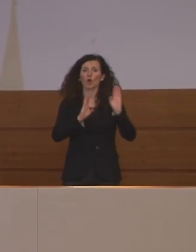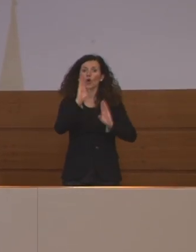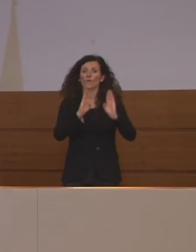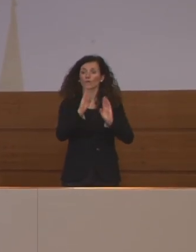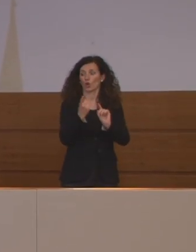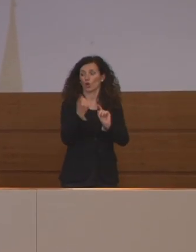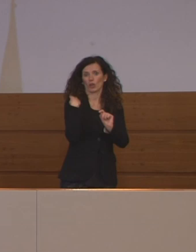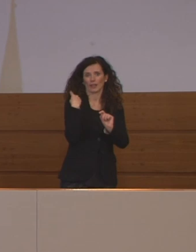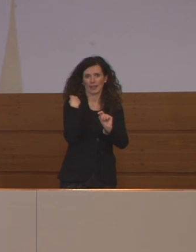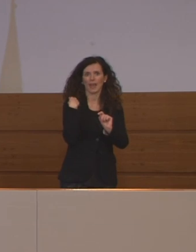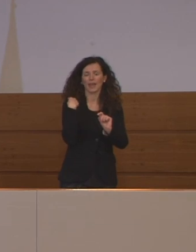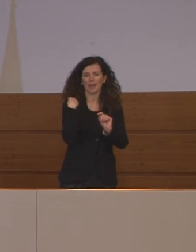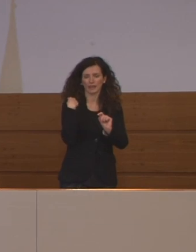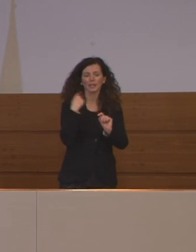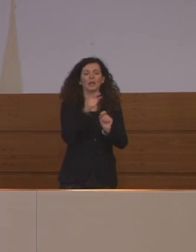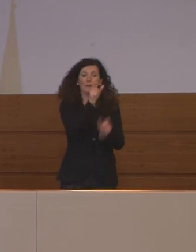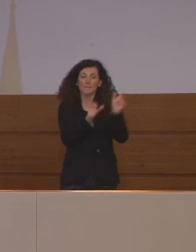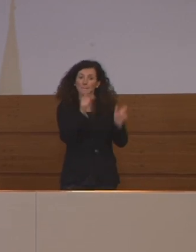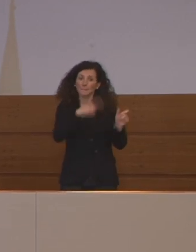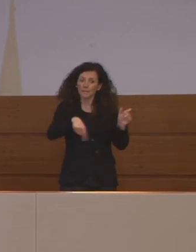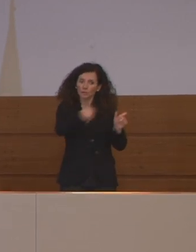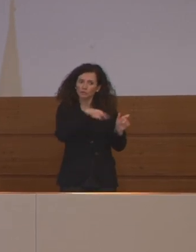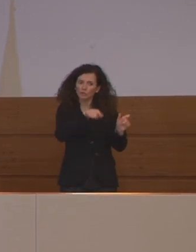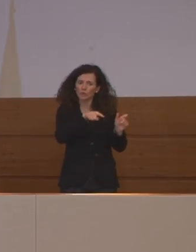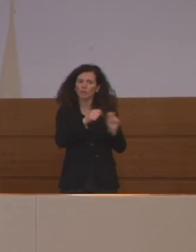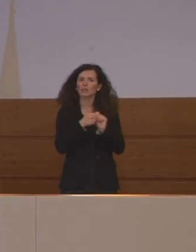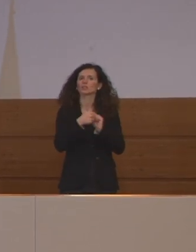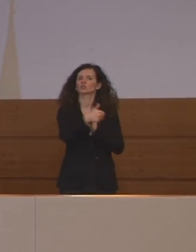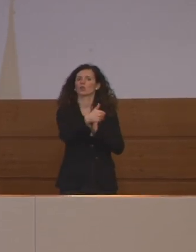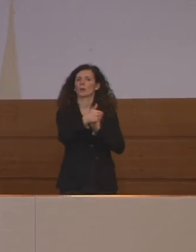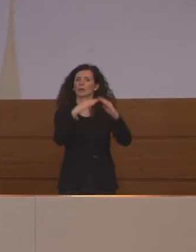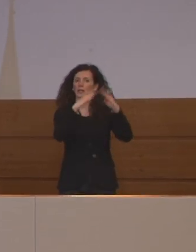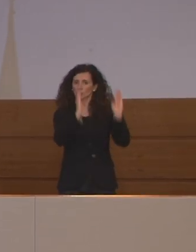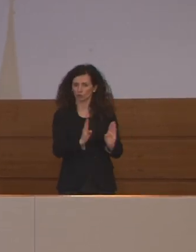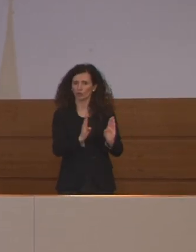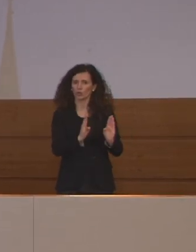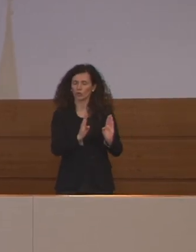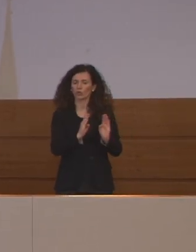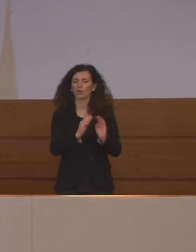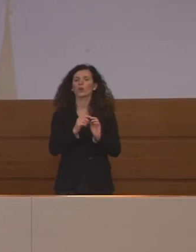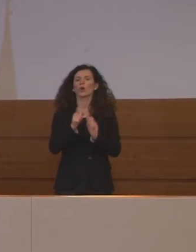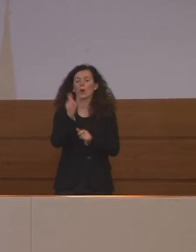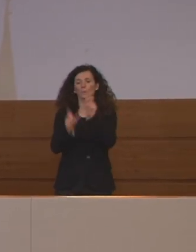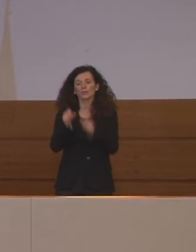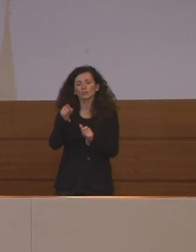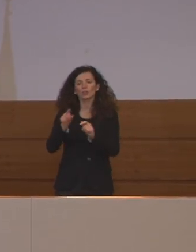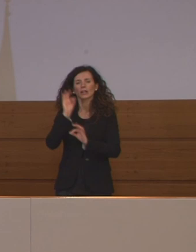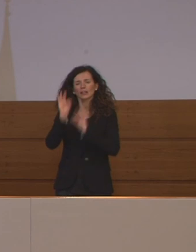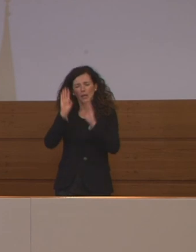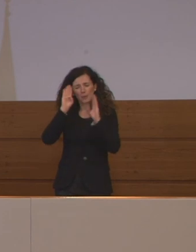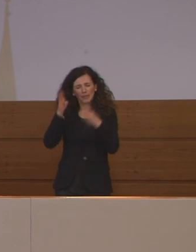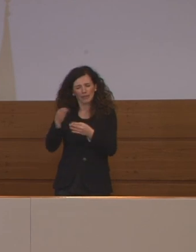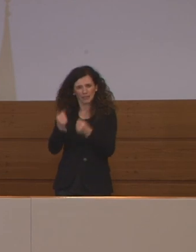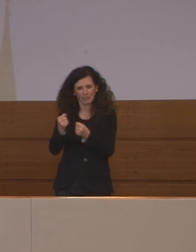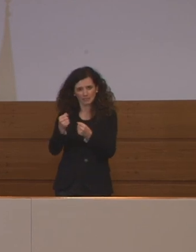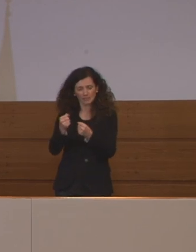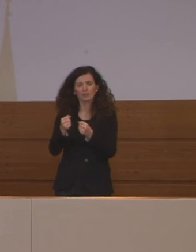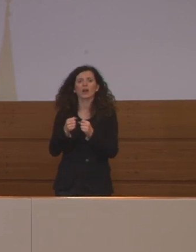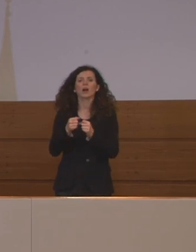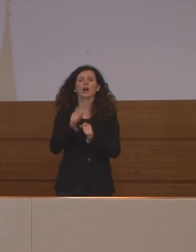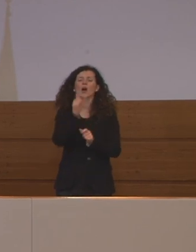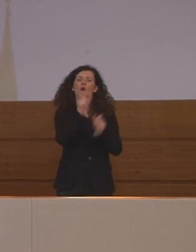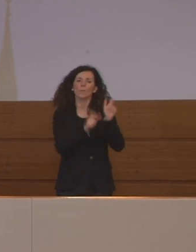si trovano in isolamento domiciliare terapia intensiva o in strutture